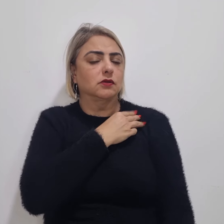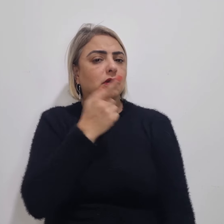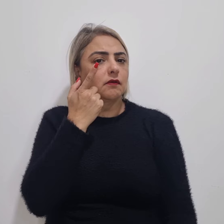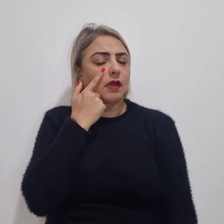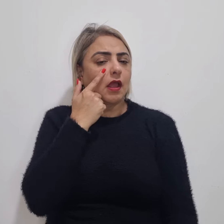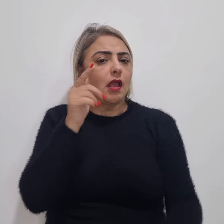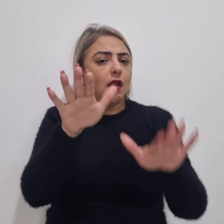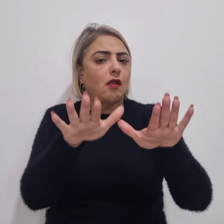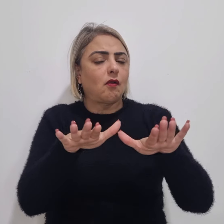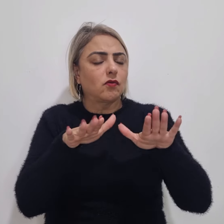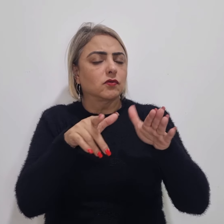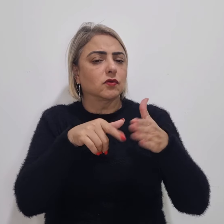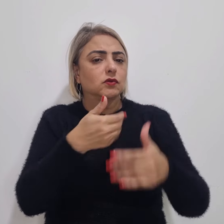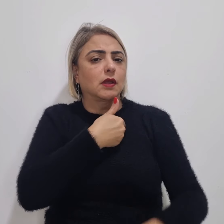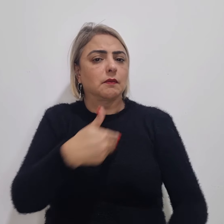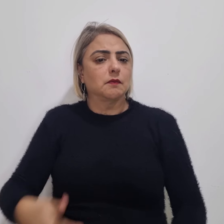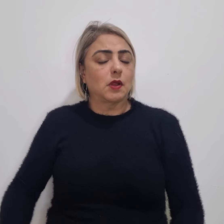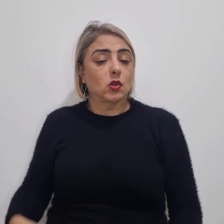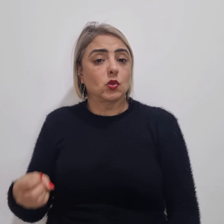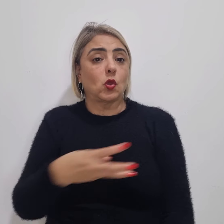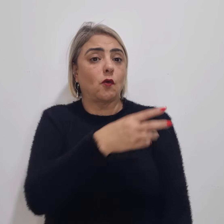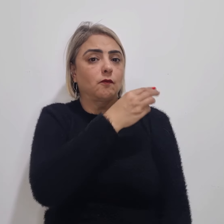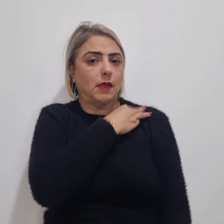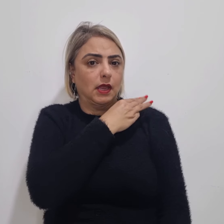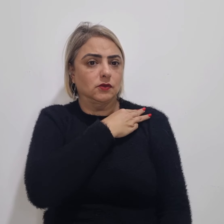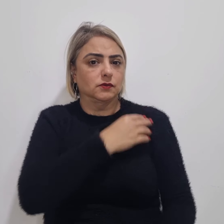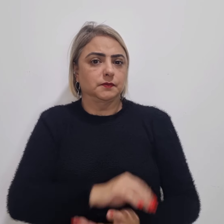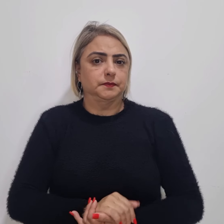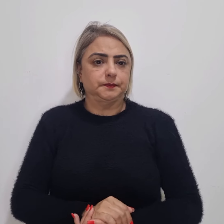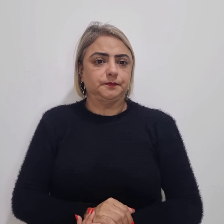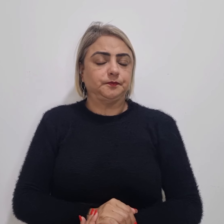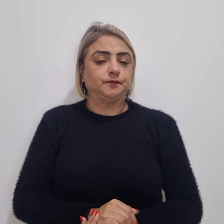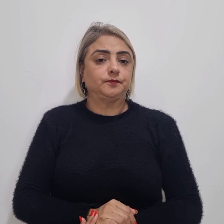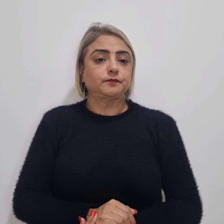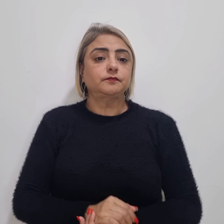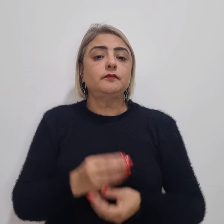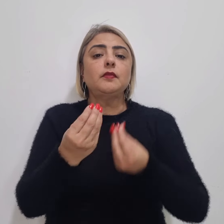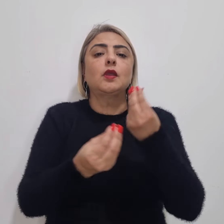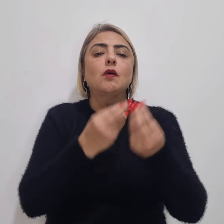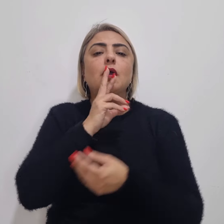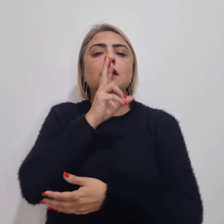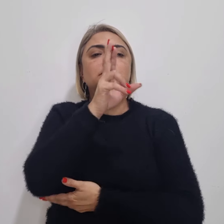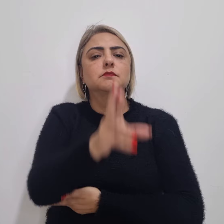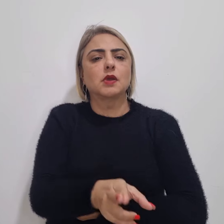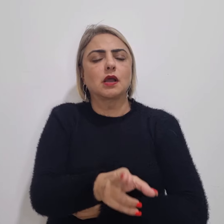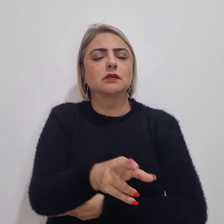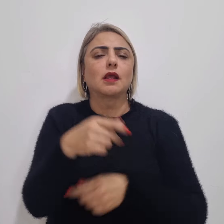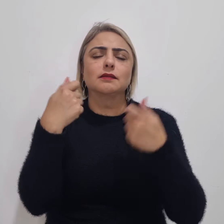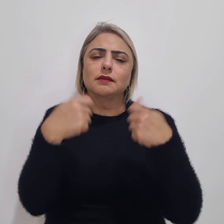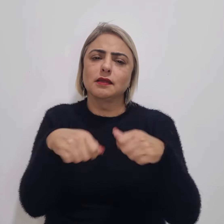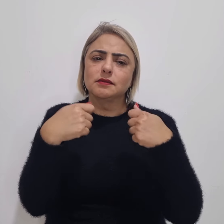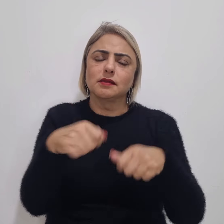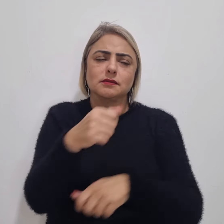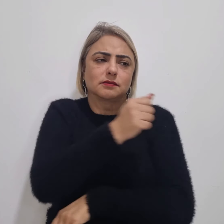pública sobre o novo ensino médio. Como resposta às demandas de estudantes,